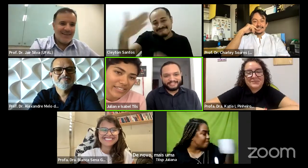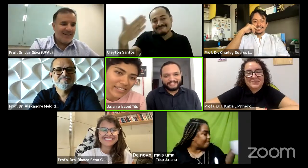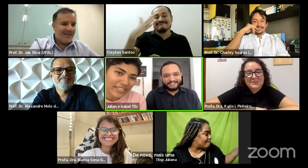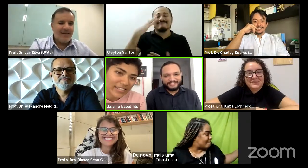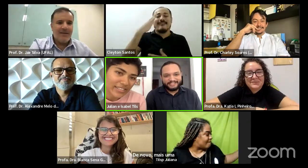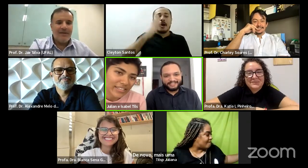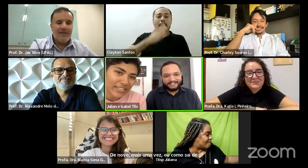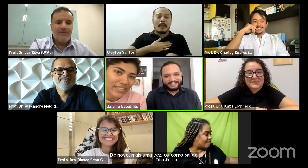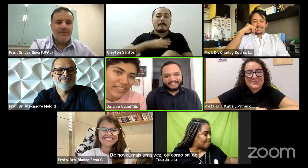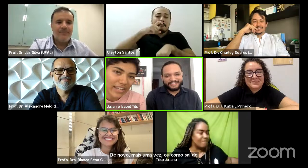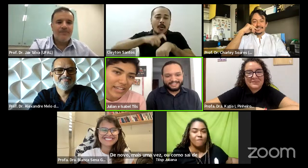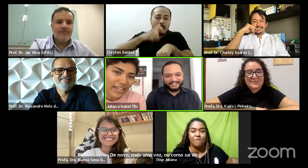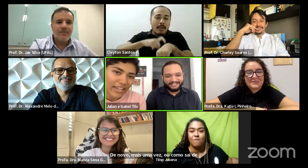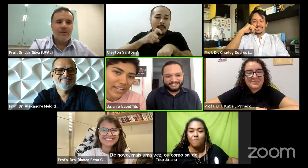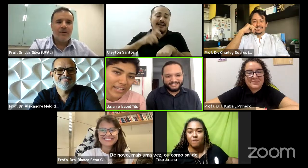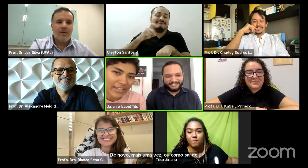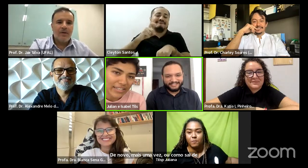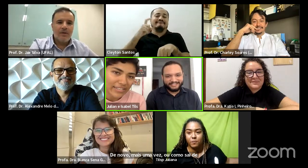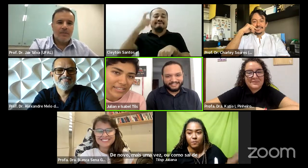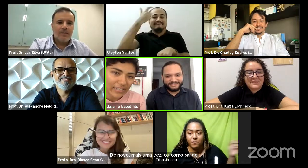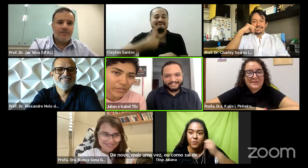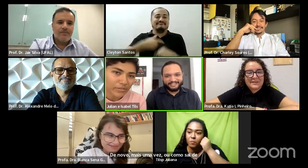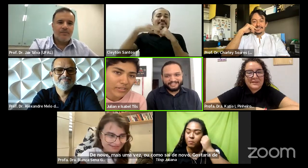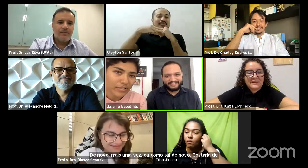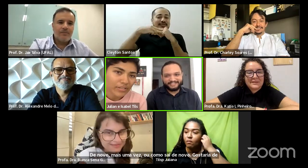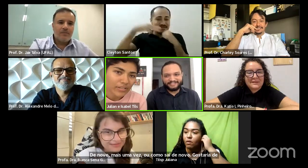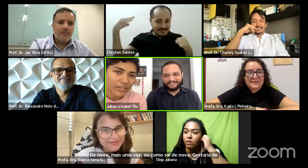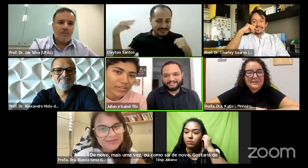Gostaria de iniciar